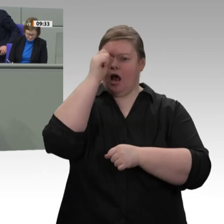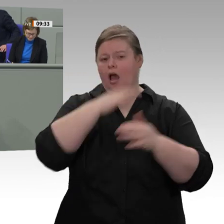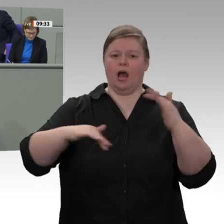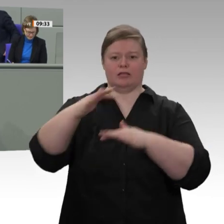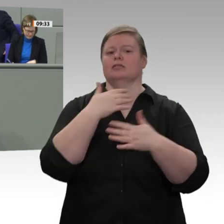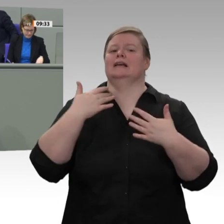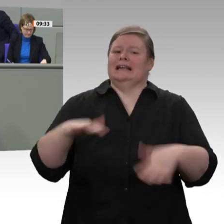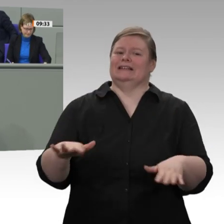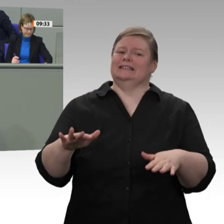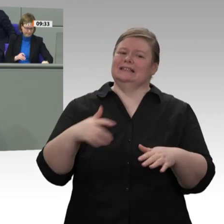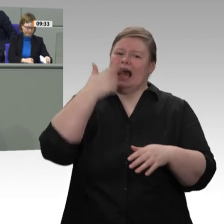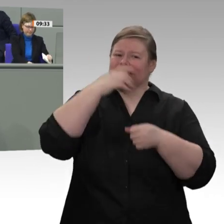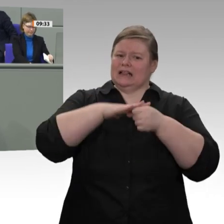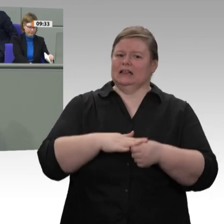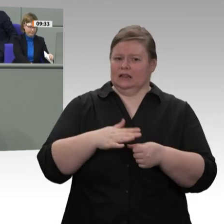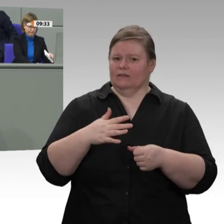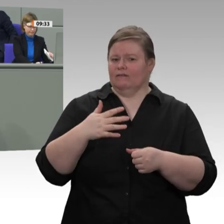Karamba Diaby einen Platz hat.